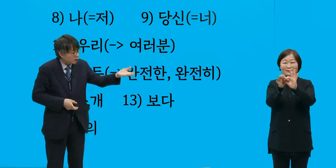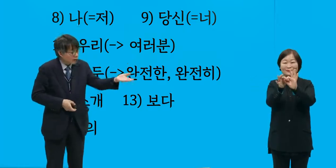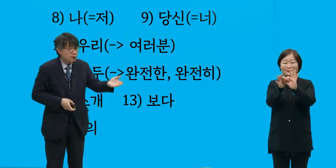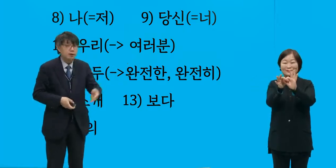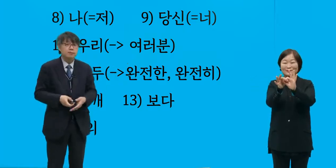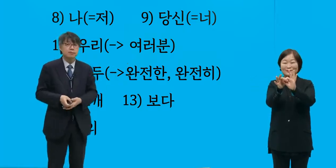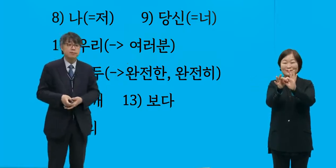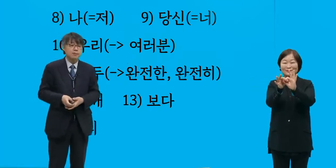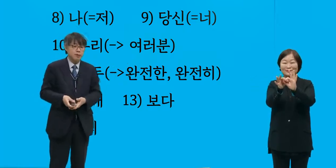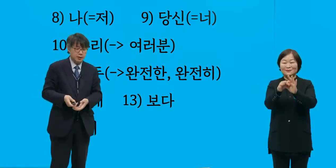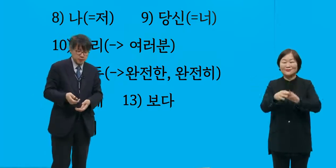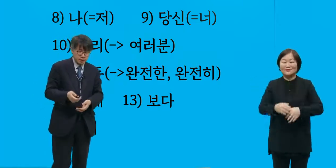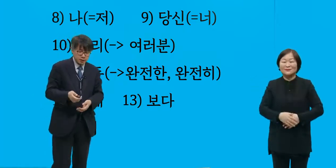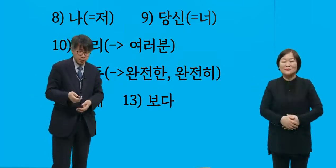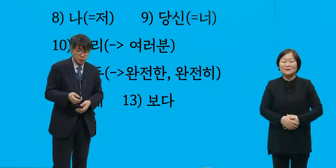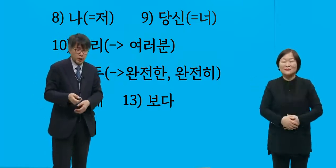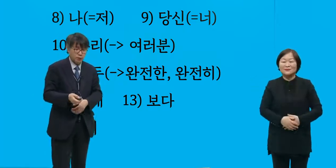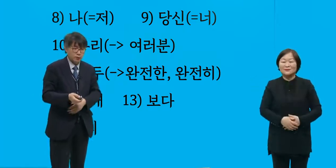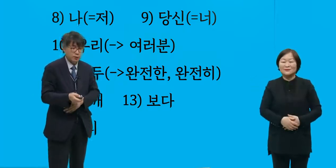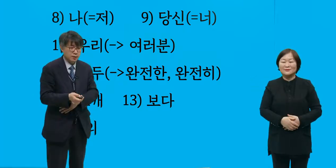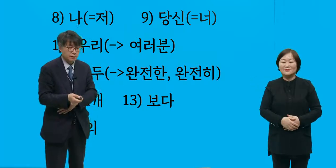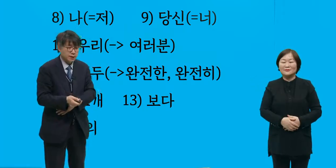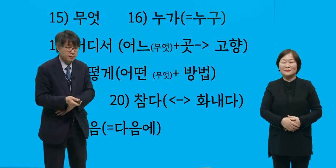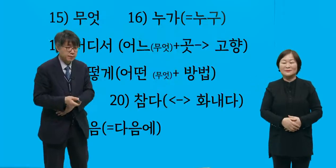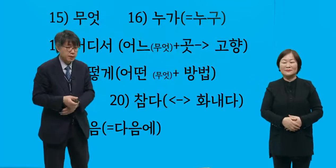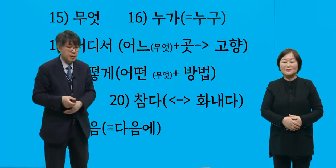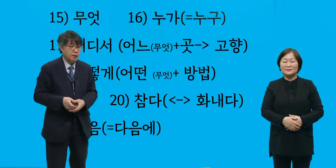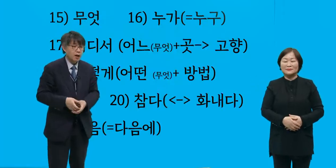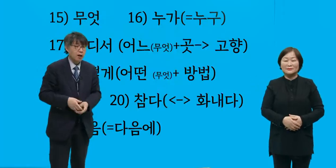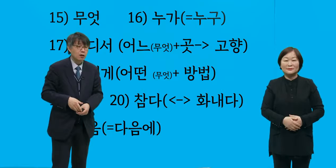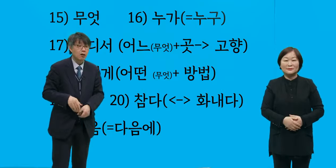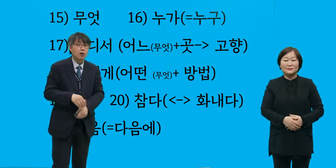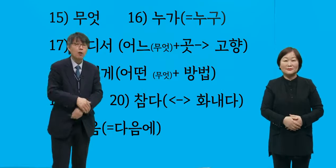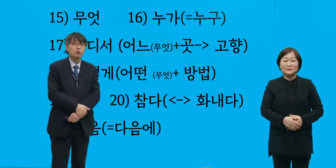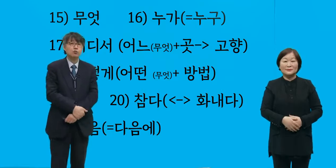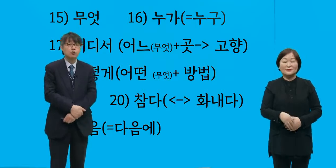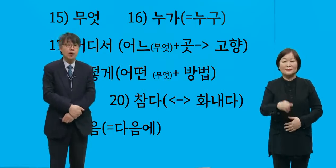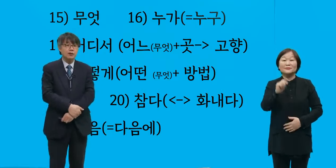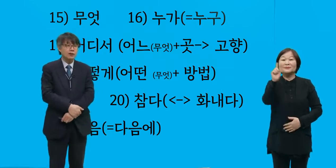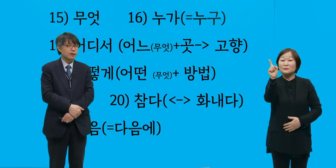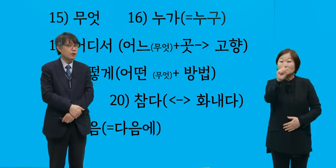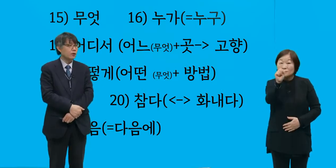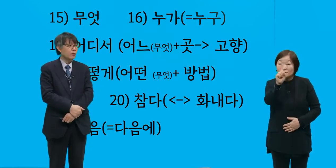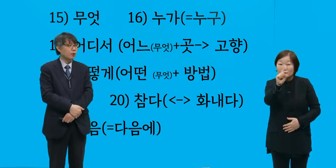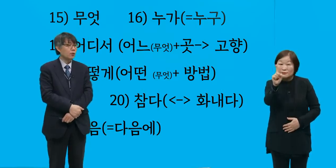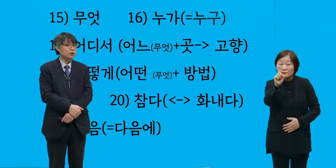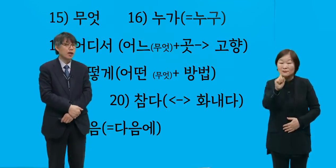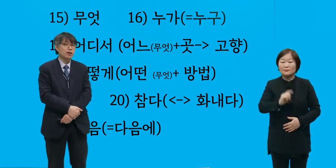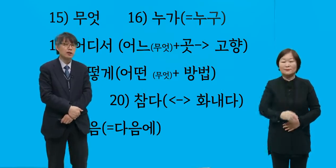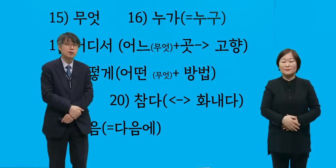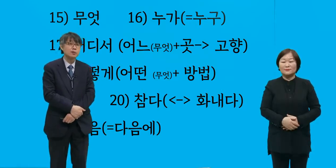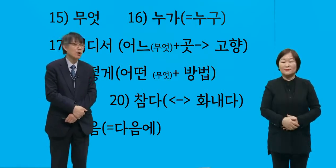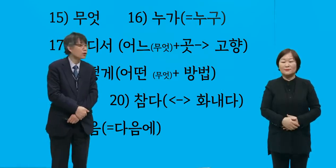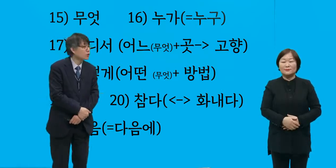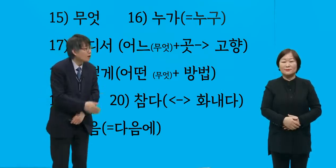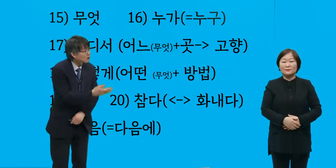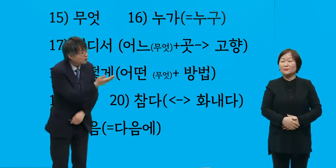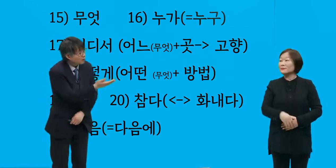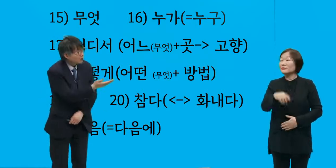이렇게 의 이렇게 해주시면 되겠습니다. 자, 무엇. 자, 이 얼굴